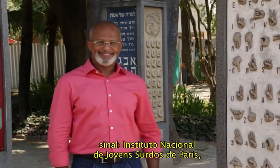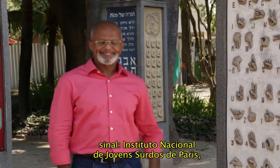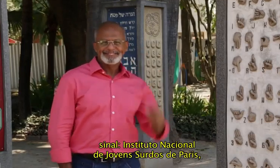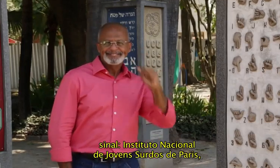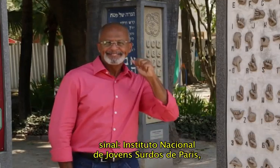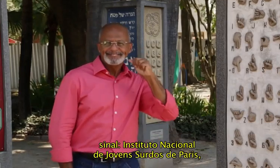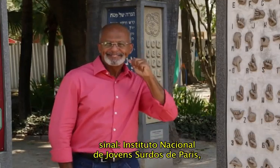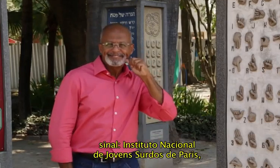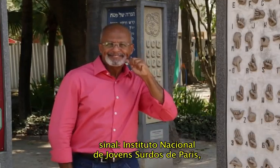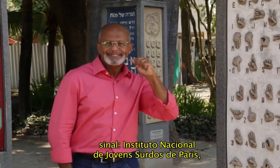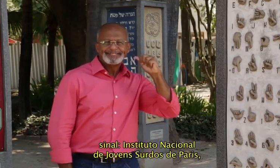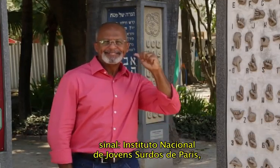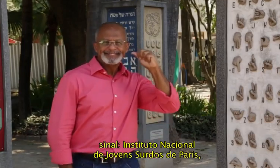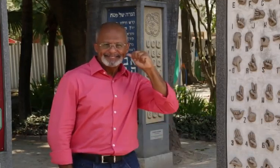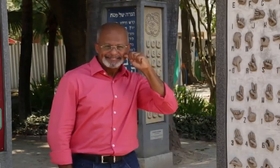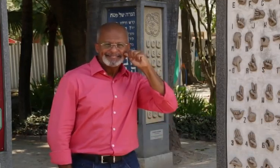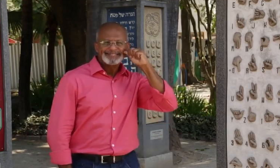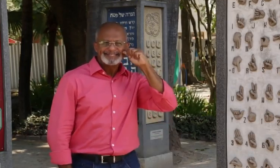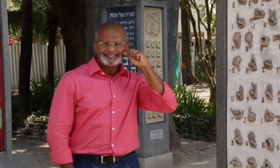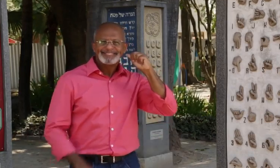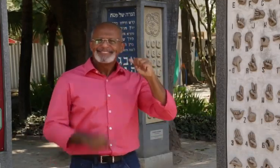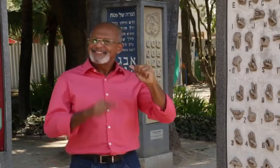Jovens Surdos de Paris.